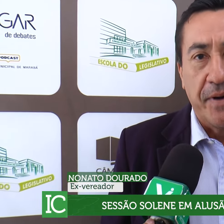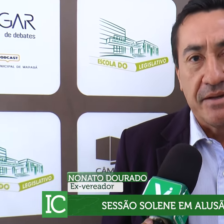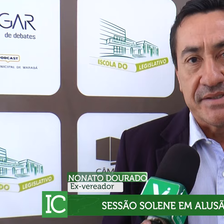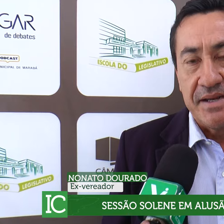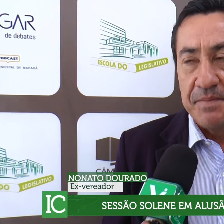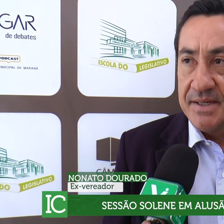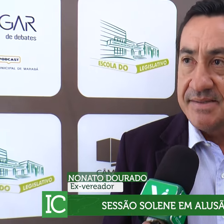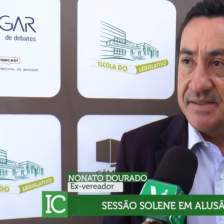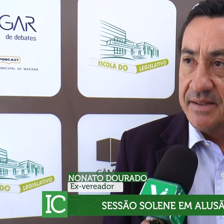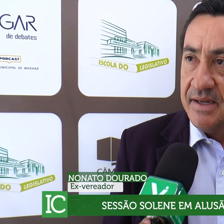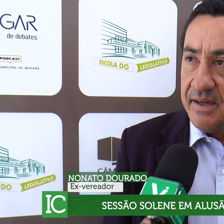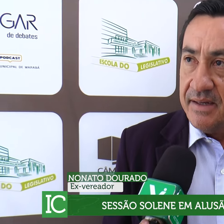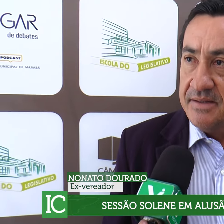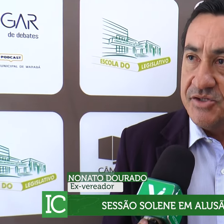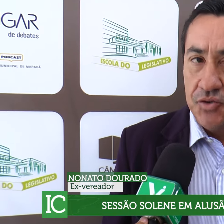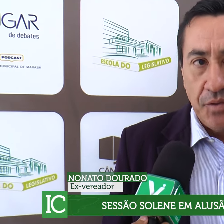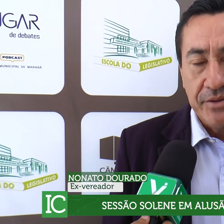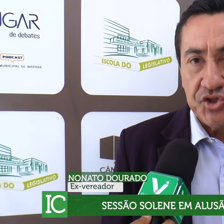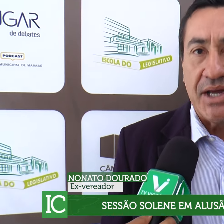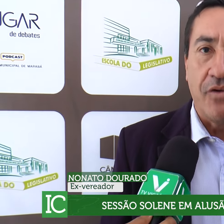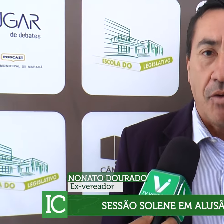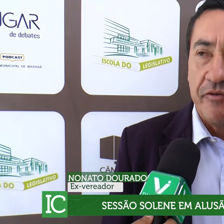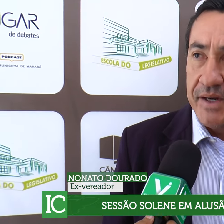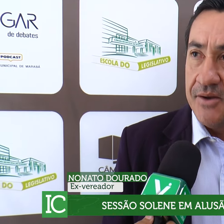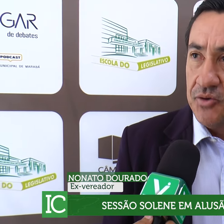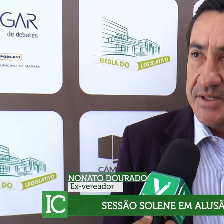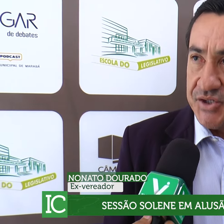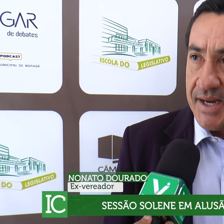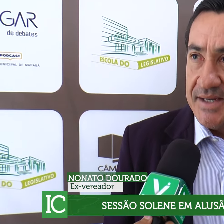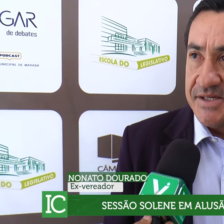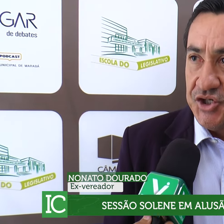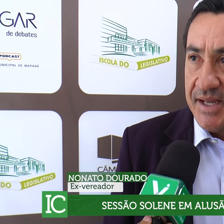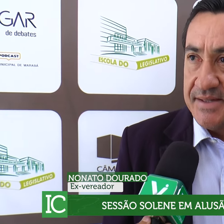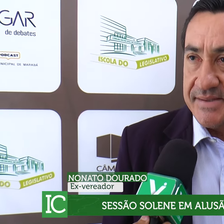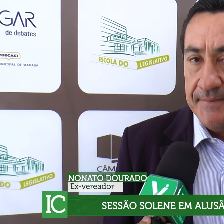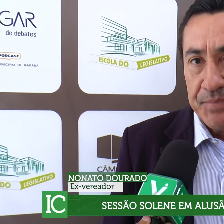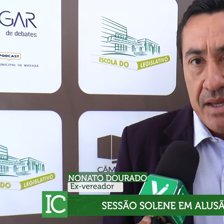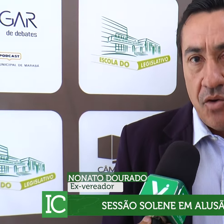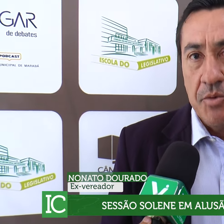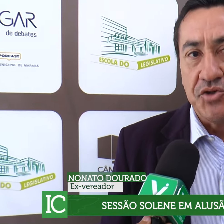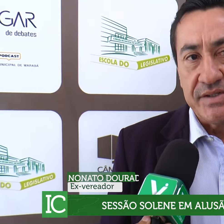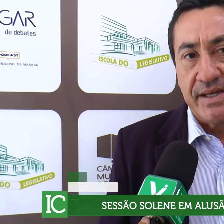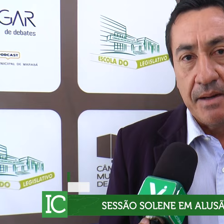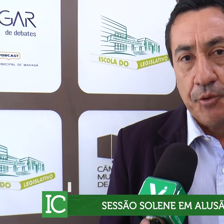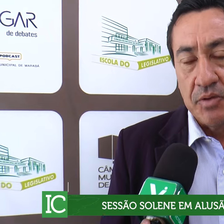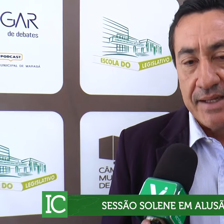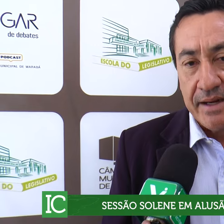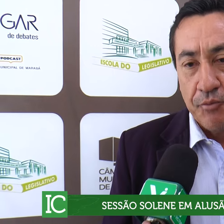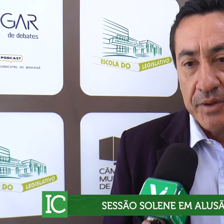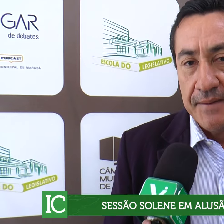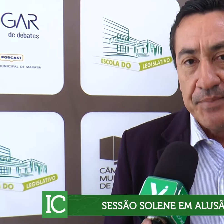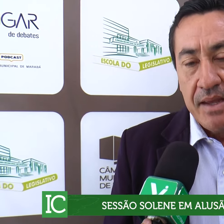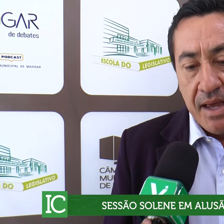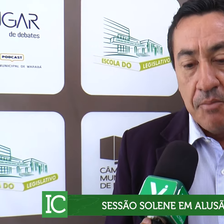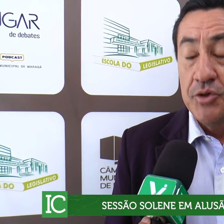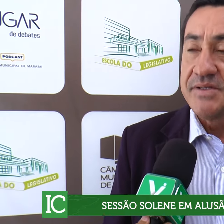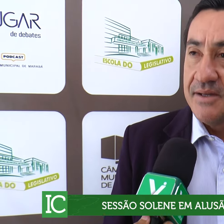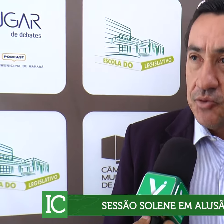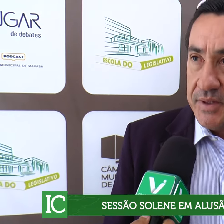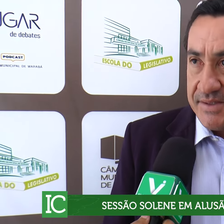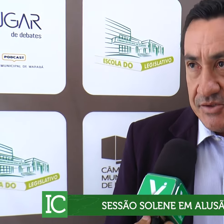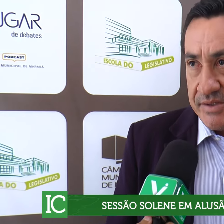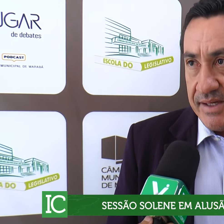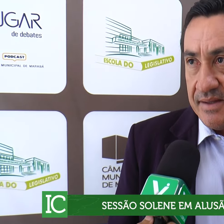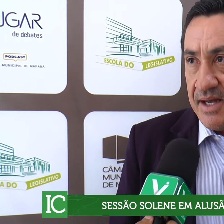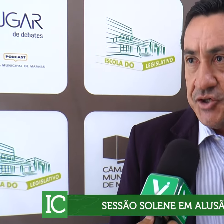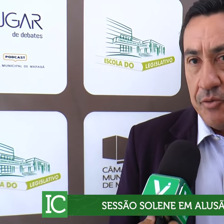os companheiros da imprensa, ele iniciou quando eu estava como vereador nesta Casa de Leis, né? Como eu disse ainda há pouco na tribuna, muitos